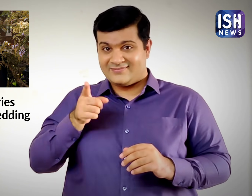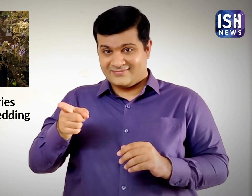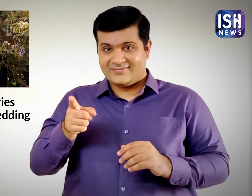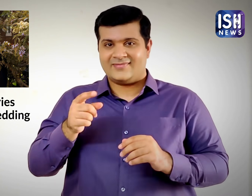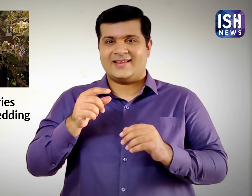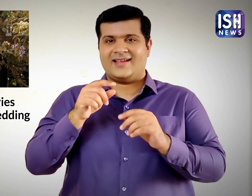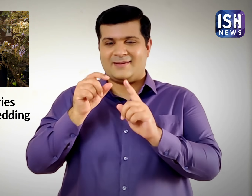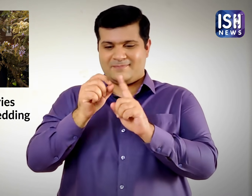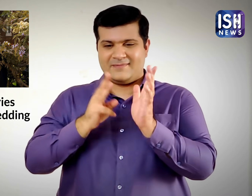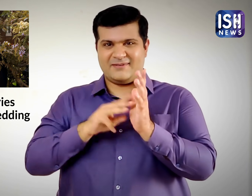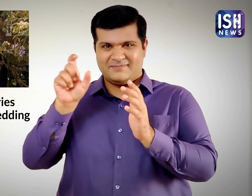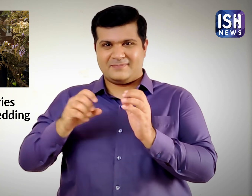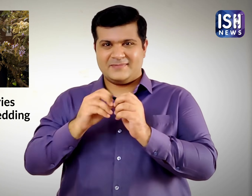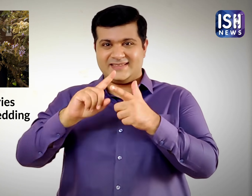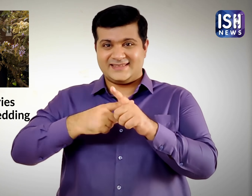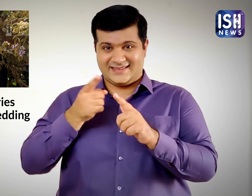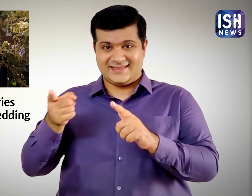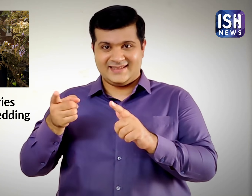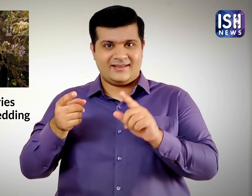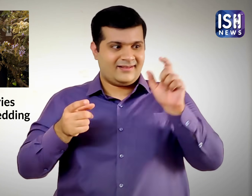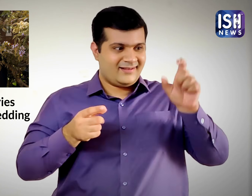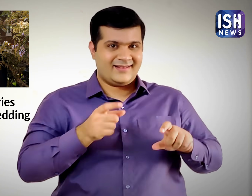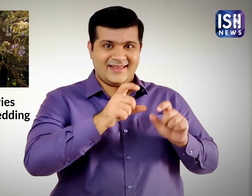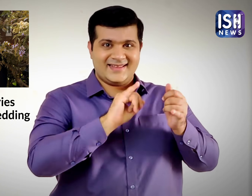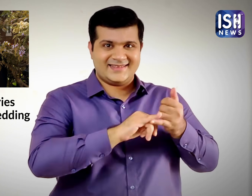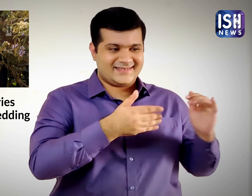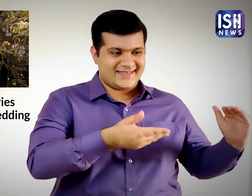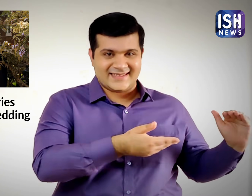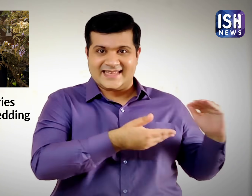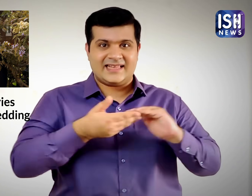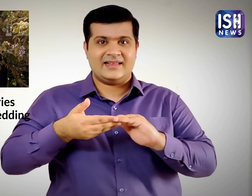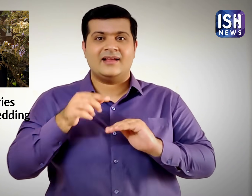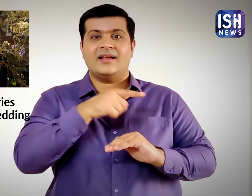प्रधानमंत्री की यह तीसरी शादी है जबकि सिमिन की यह पहली शादी है.